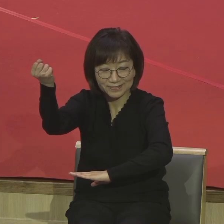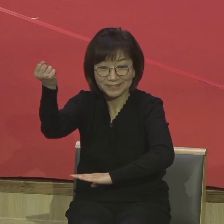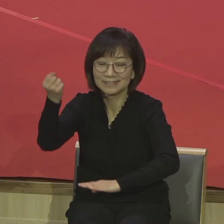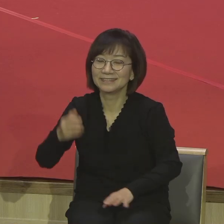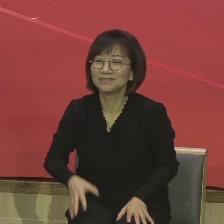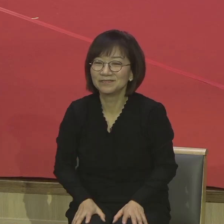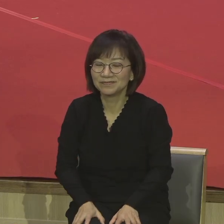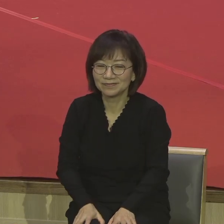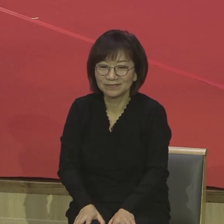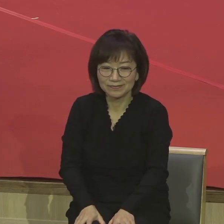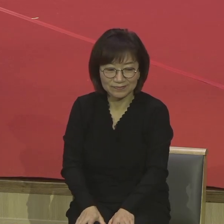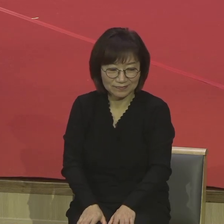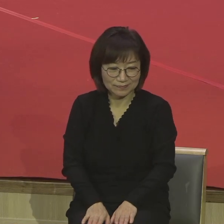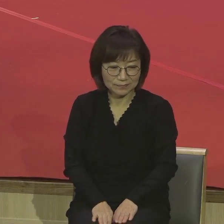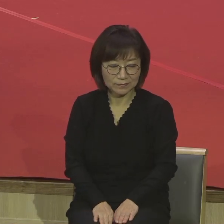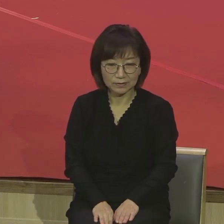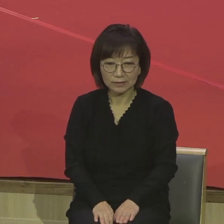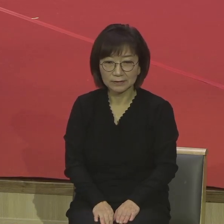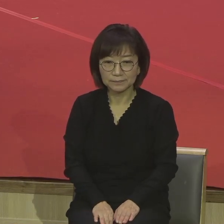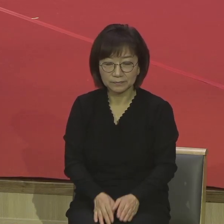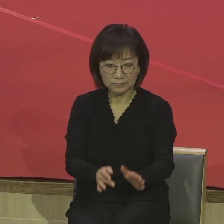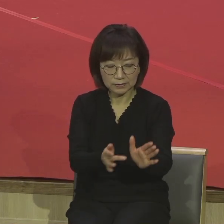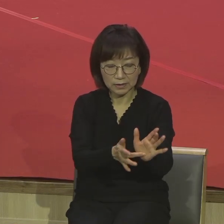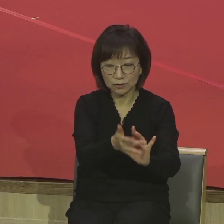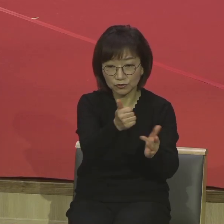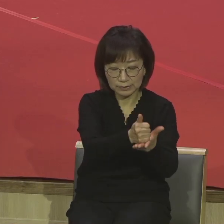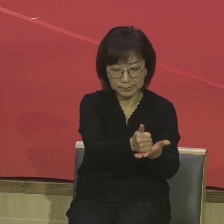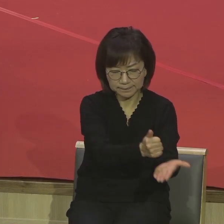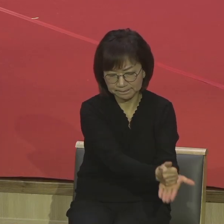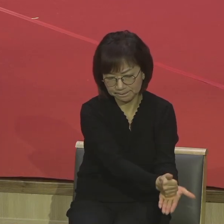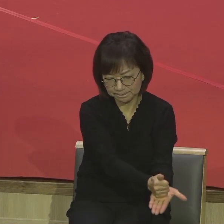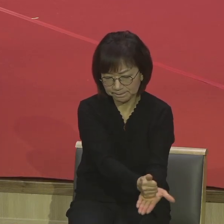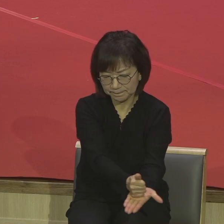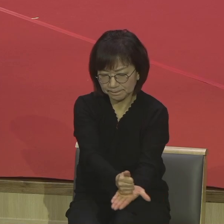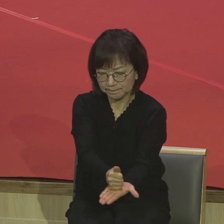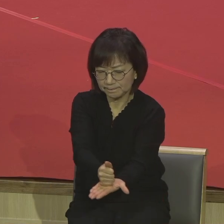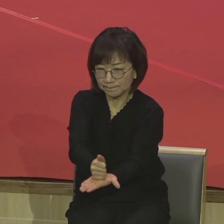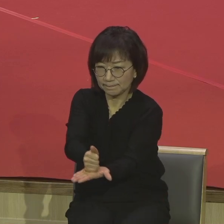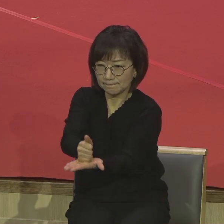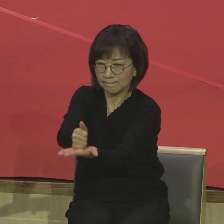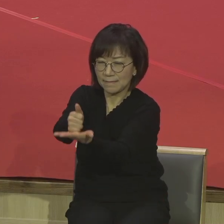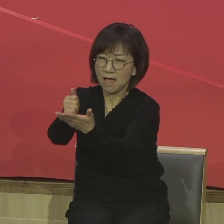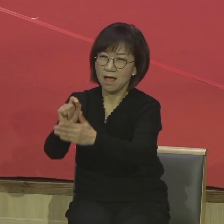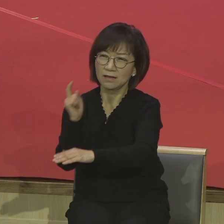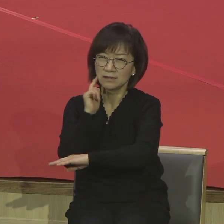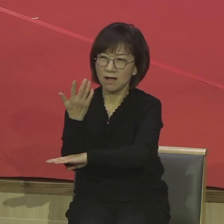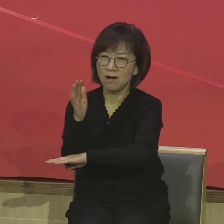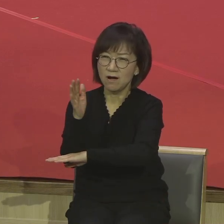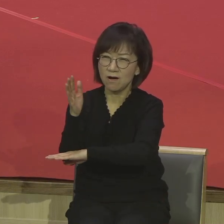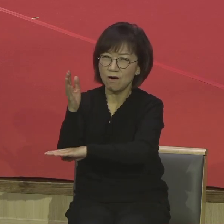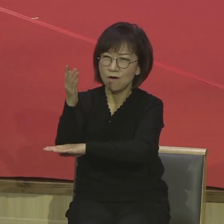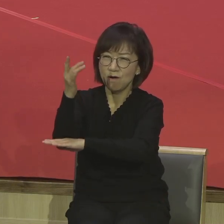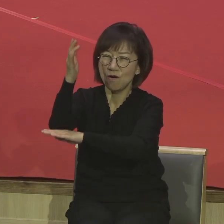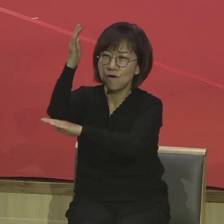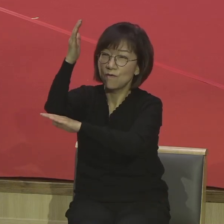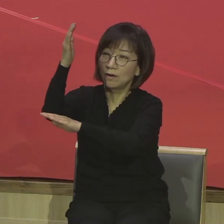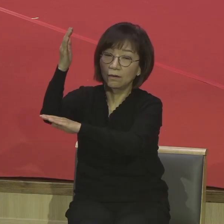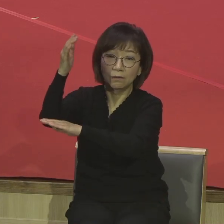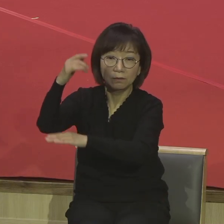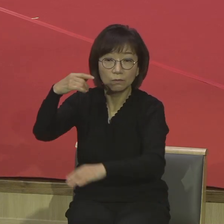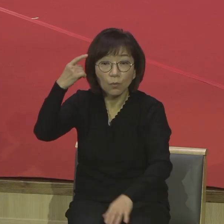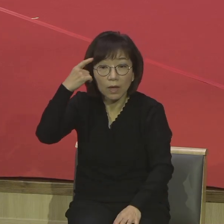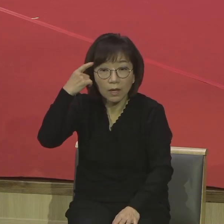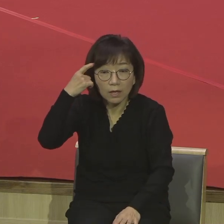예수님께서 영화롭게 되신 이 바탕이 무엇입니까? 바로 십자가에 죽기까지